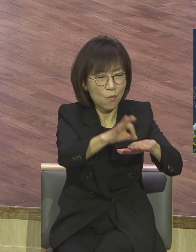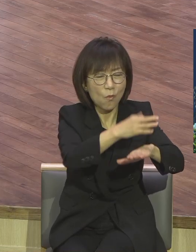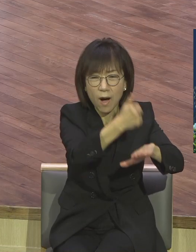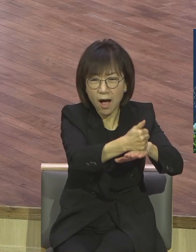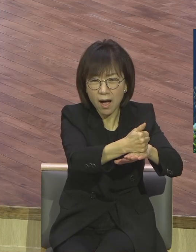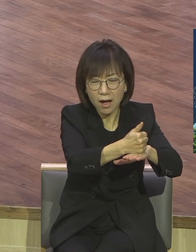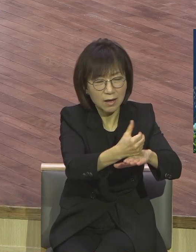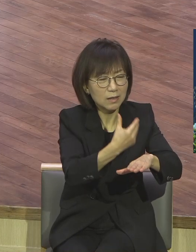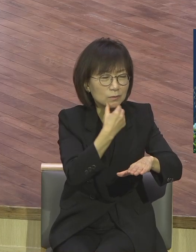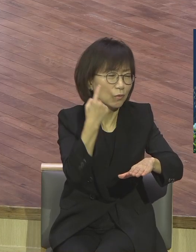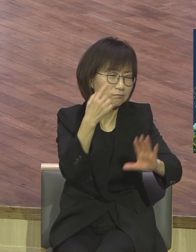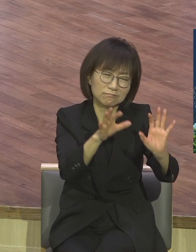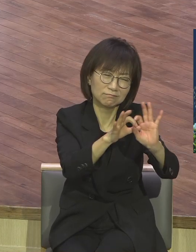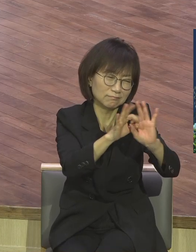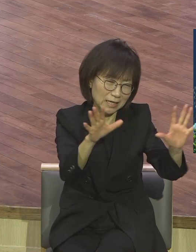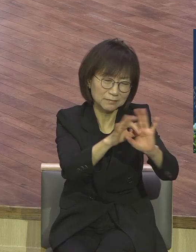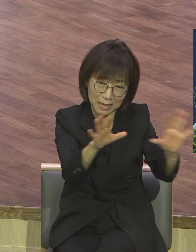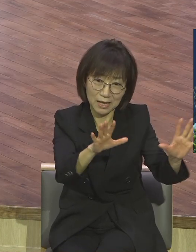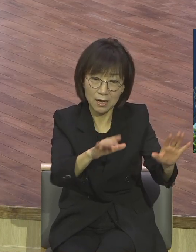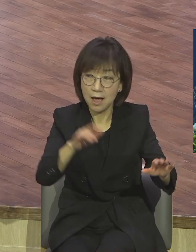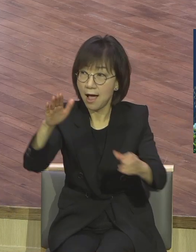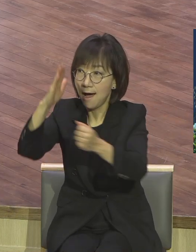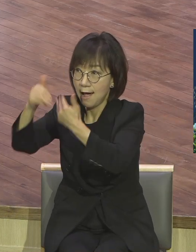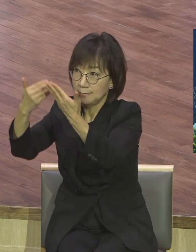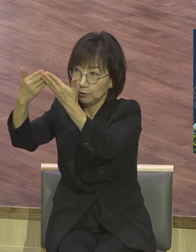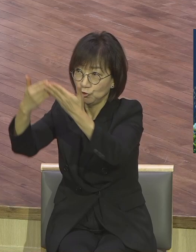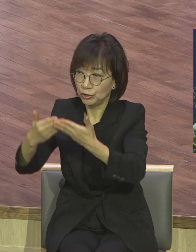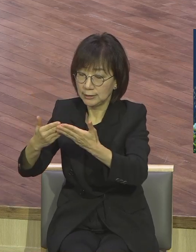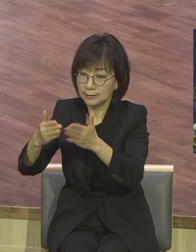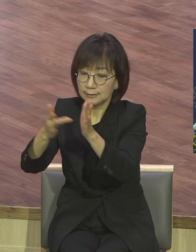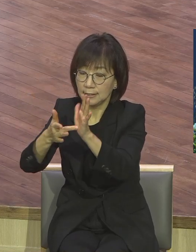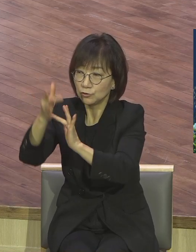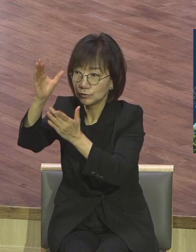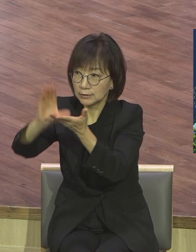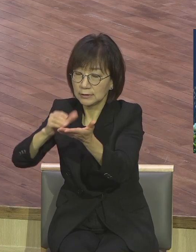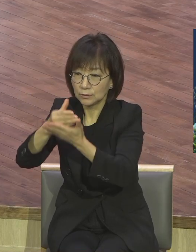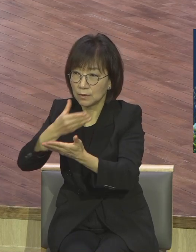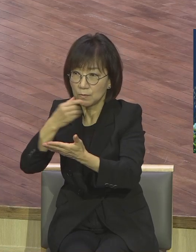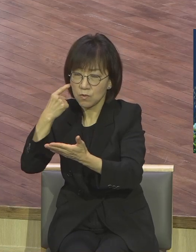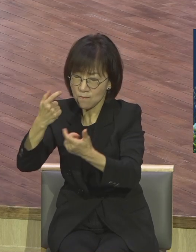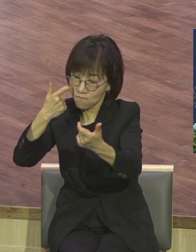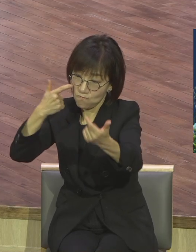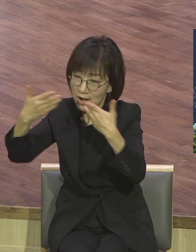위에 굳게 서야 한다.